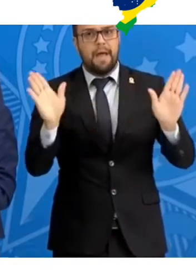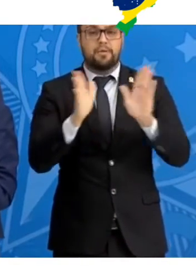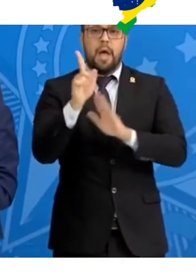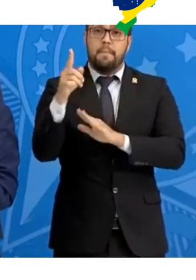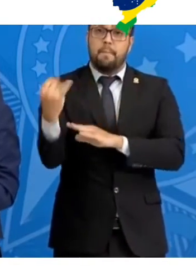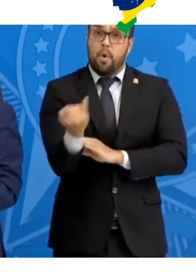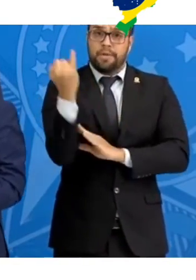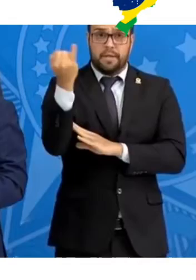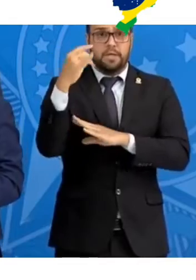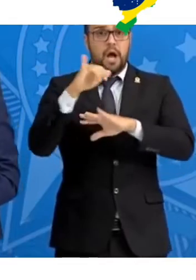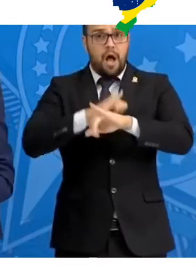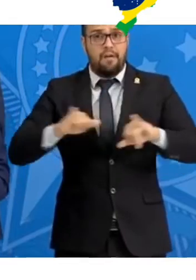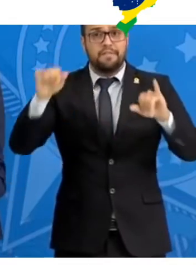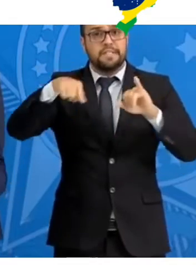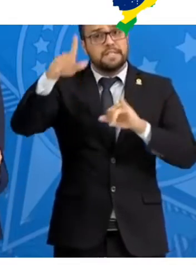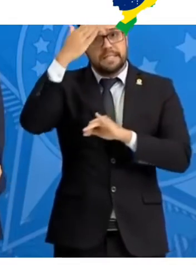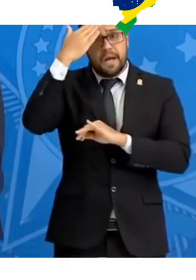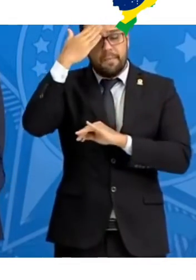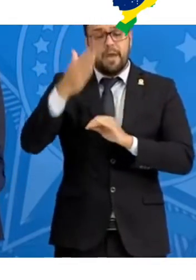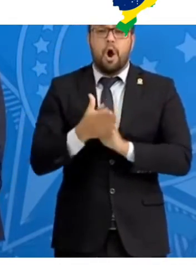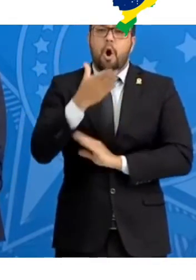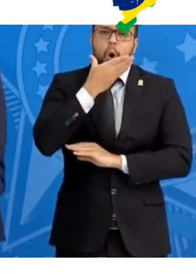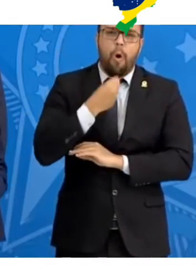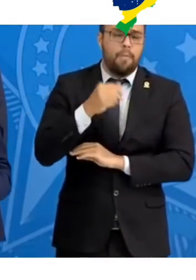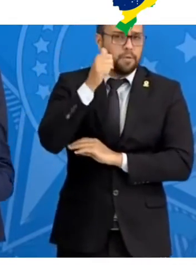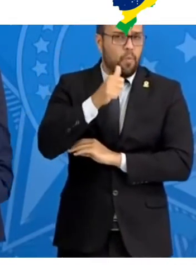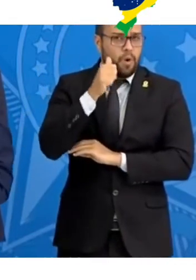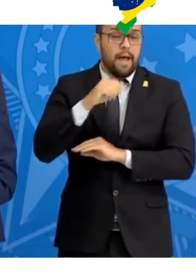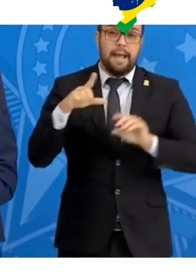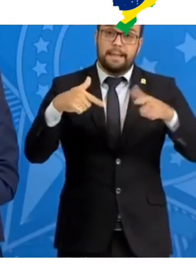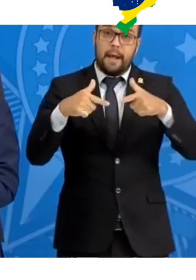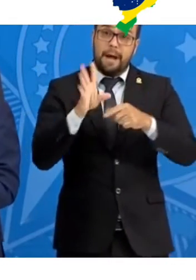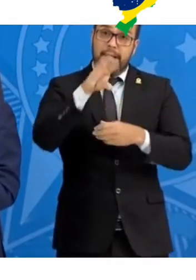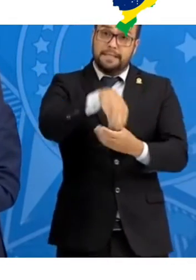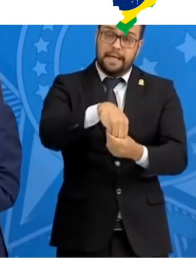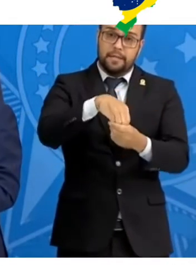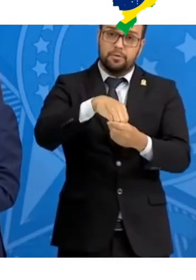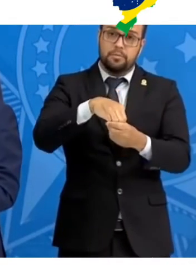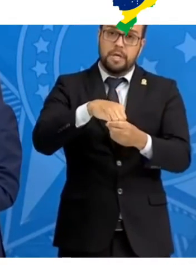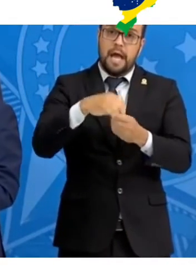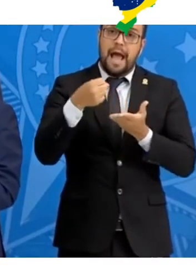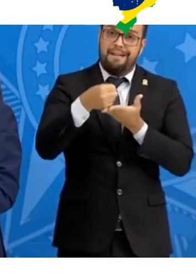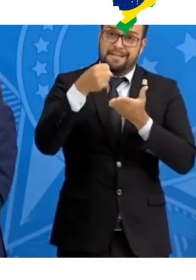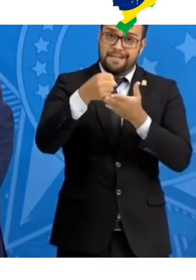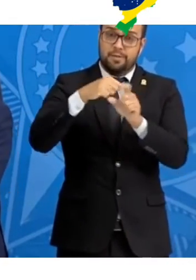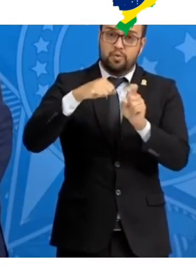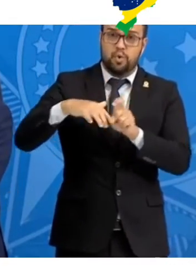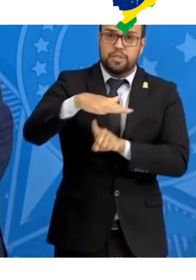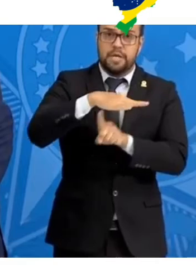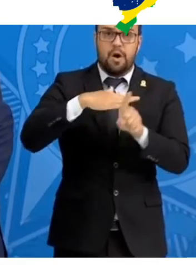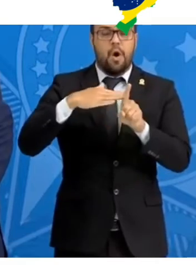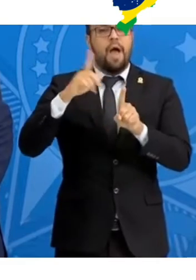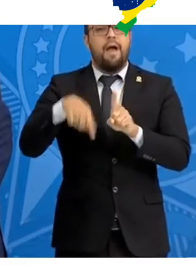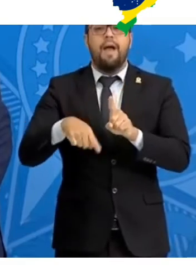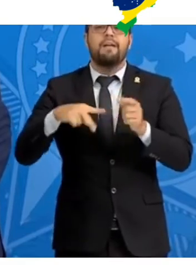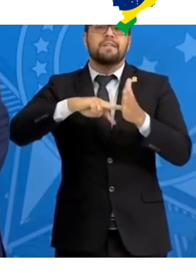dizer isso. Os homens e mulheres que trabalham na assistência social, eles são os